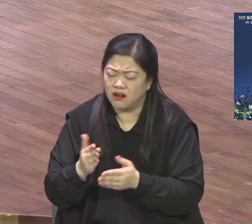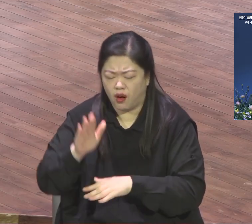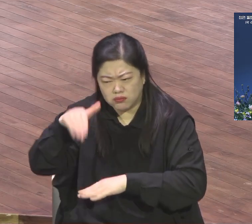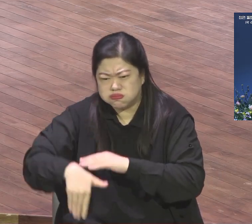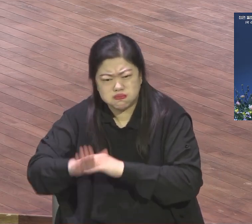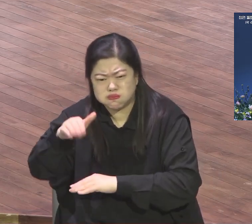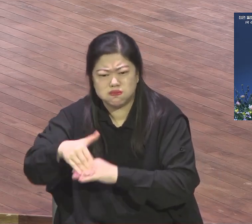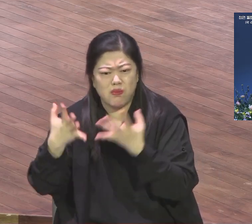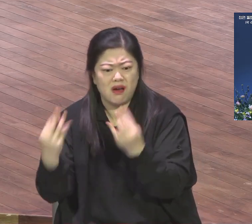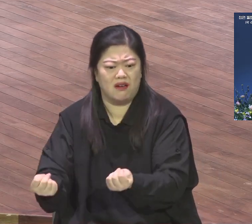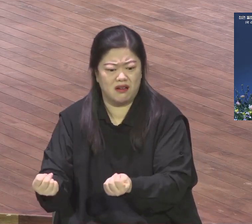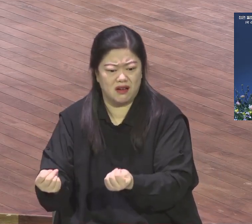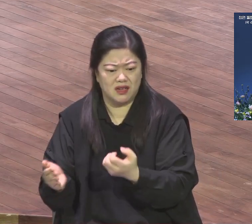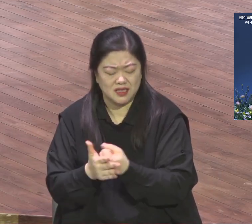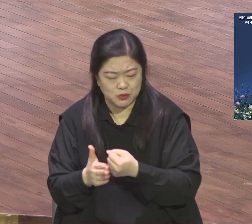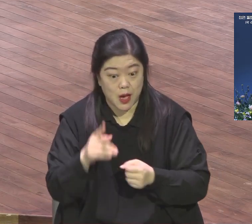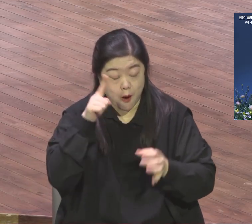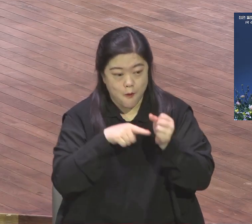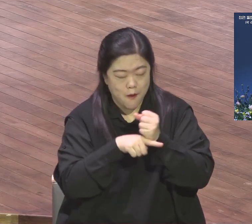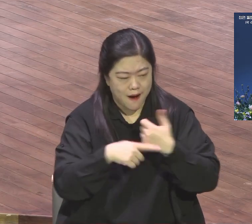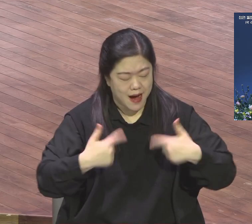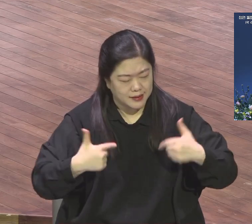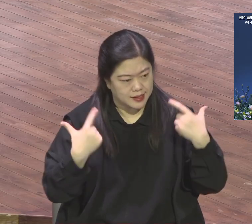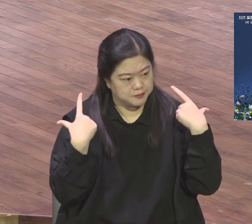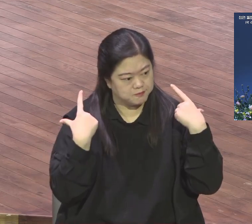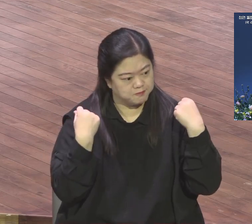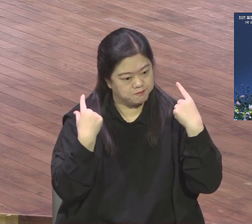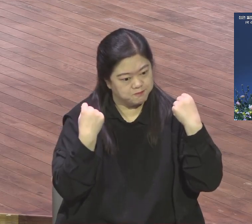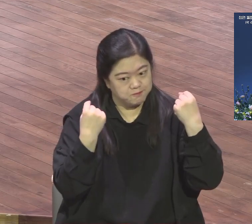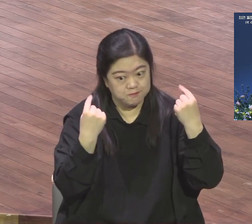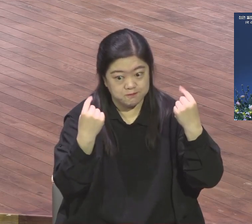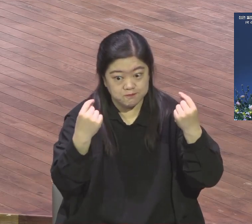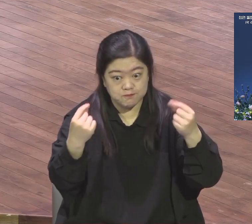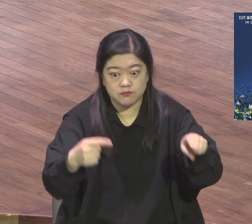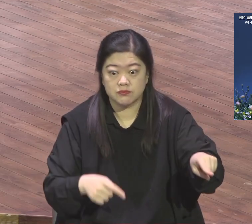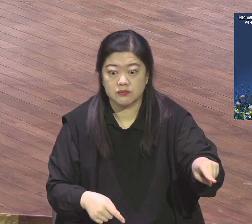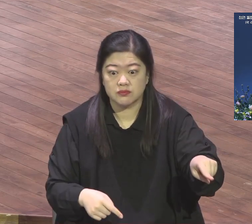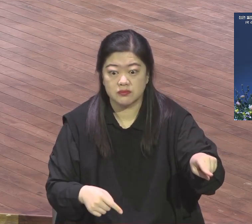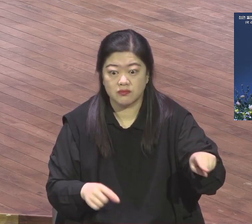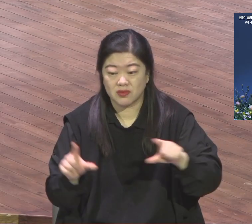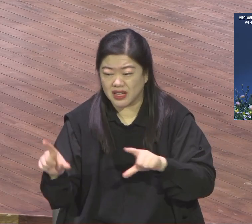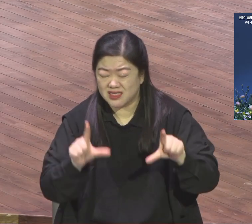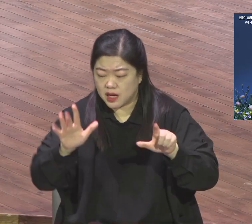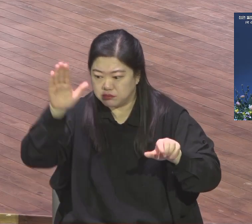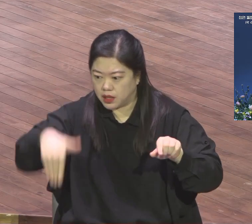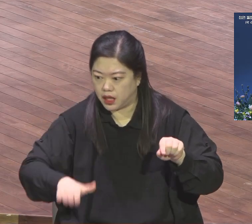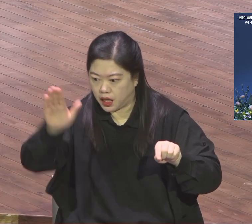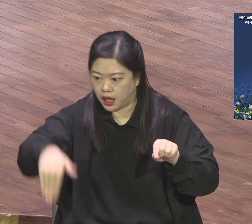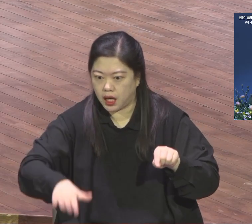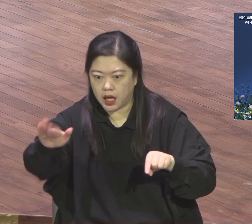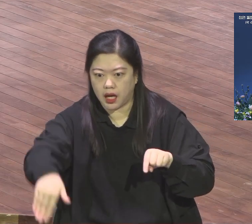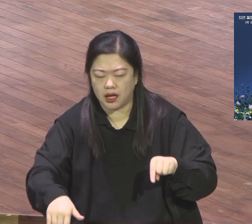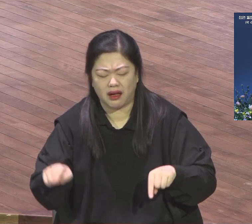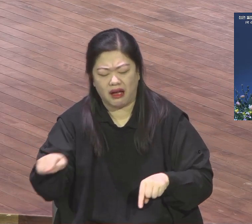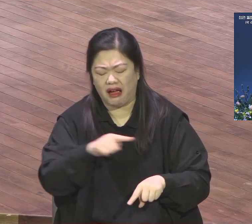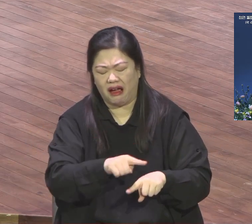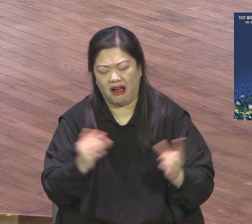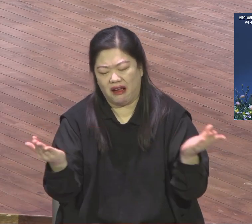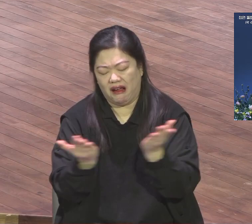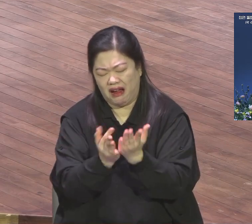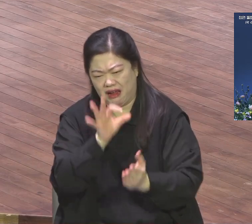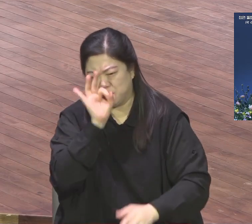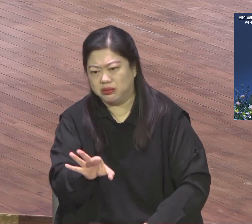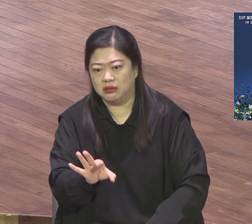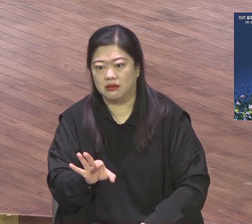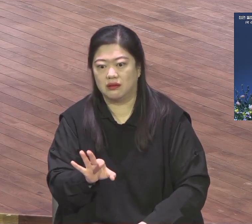예상치 못하는 일들이 많이 그렇게 발생을 하지요. 언제 무슨 일이 생길지 몰라. 오늘 본문에